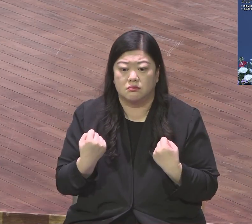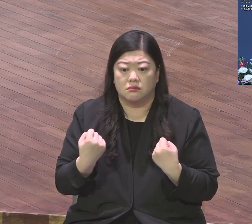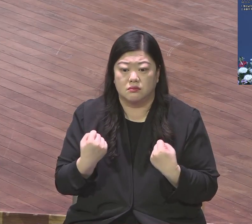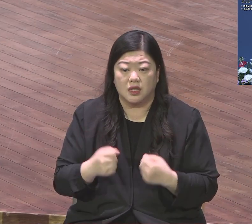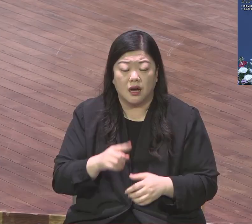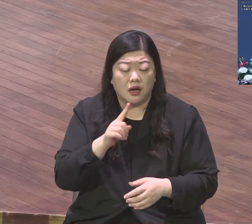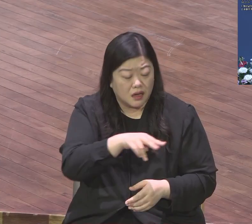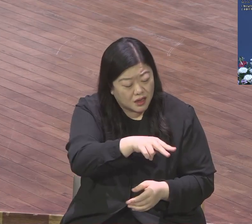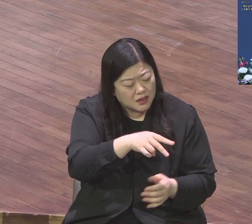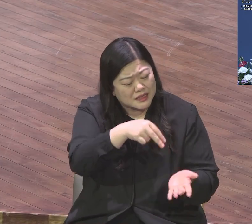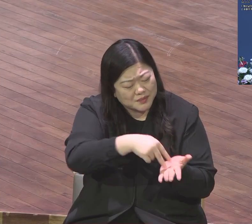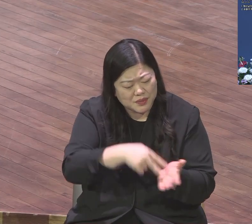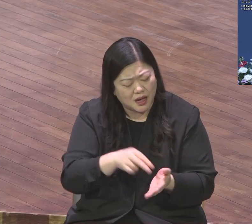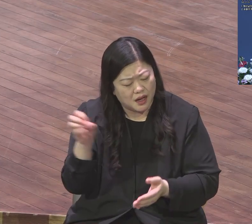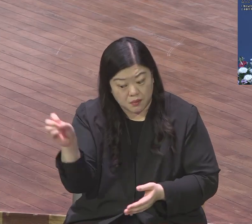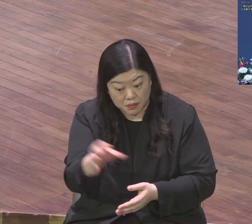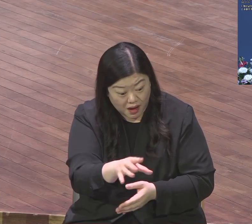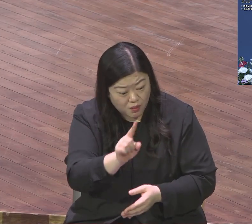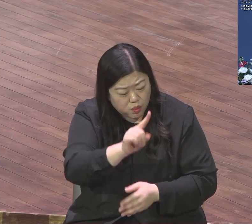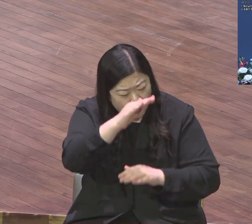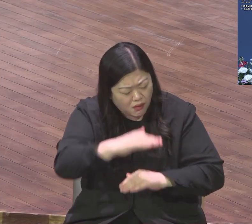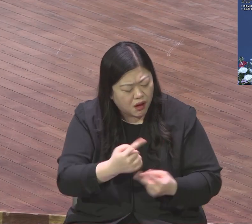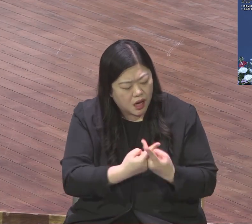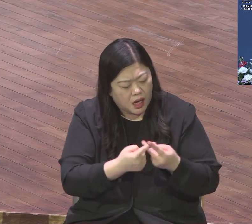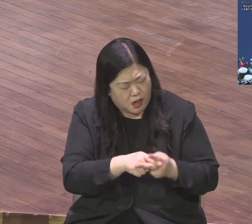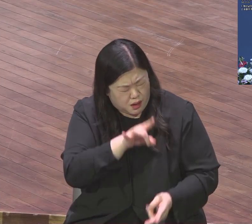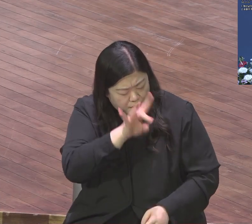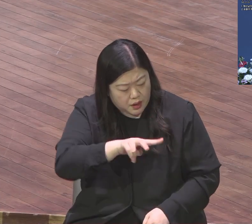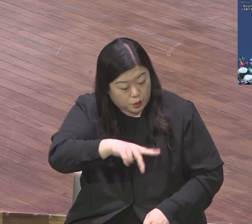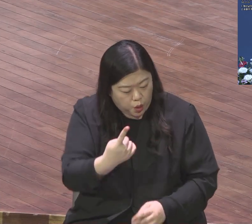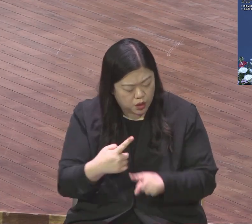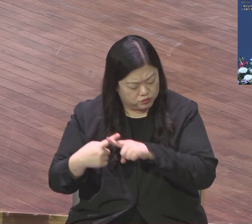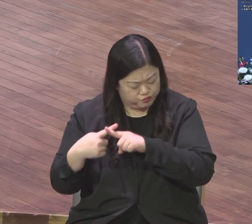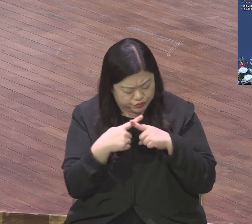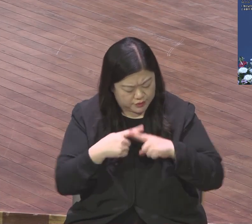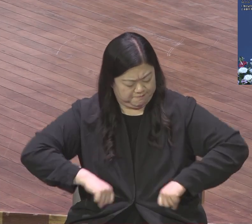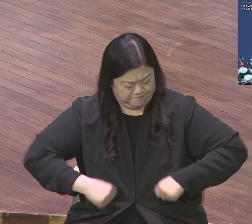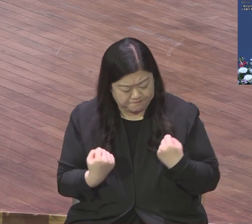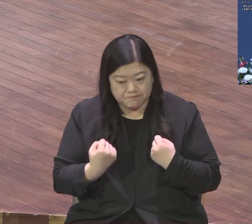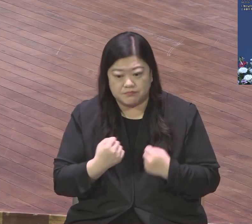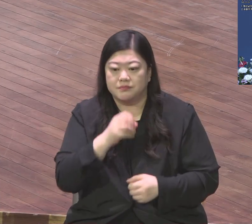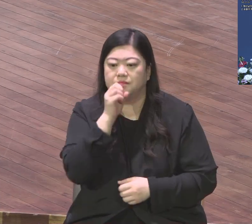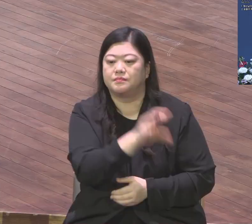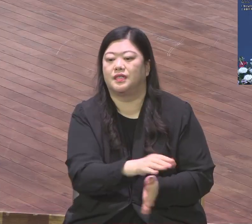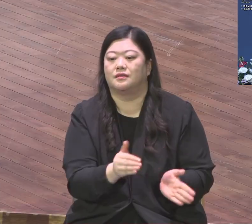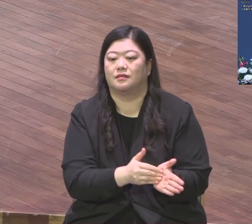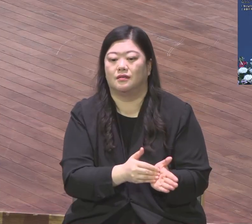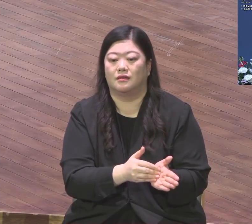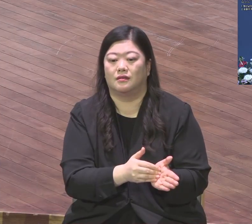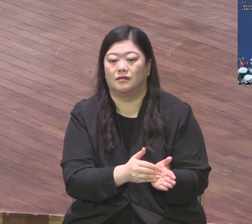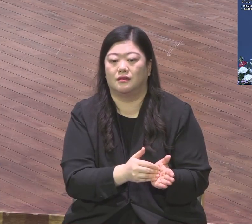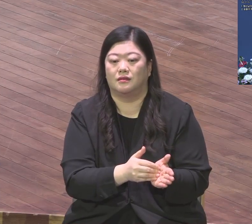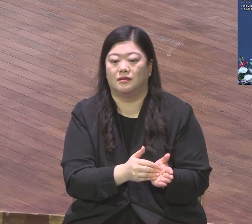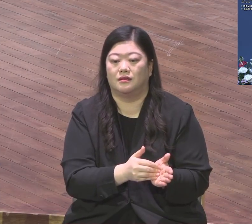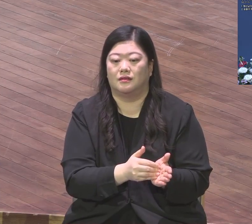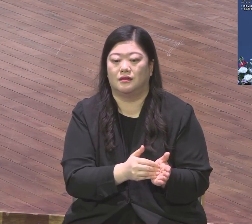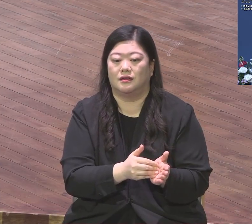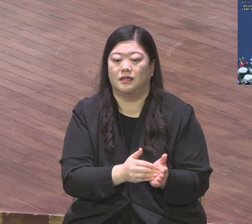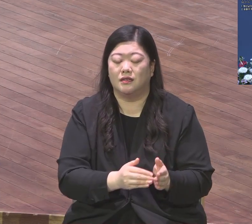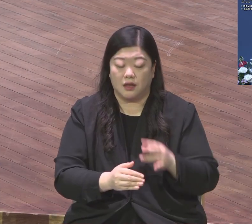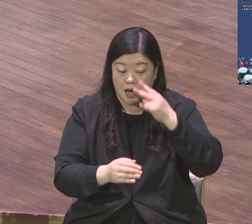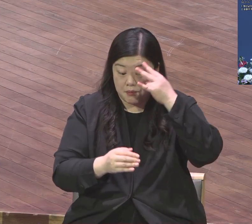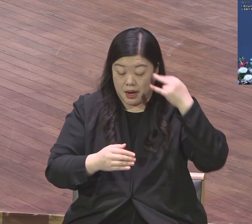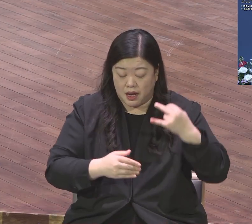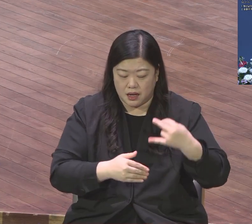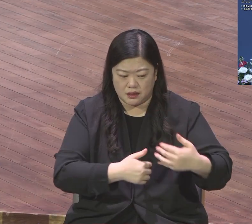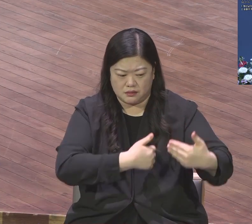하시더라도 그대로 순종해라. 자, 잠시 후 예수님께서 하인들에게